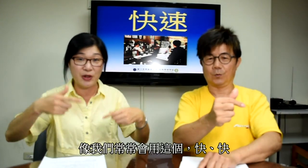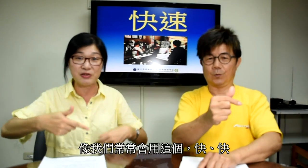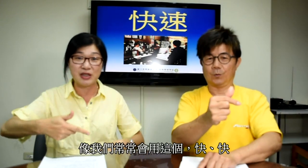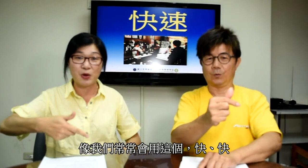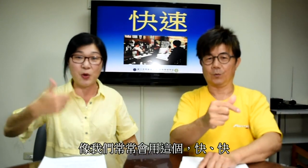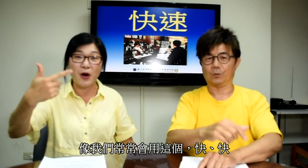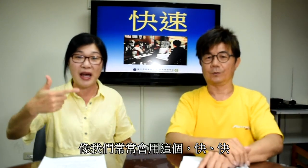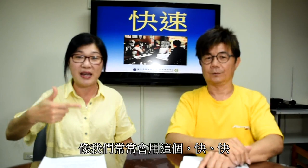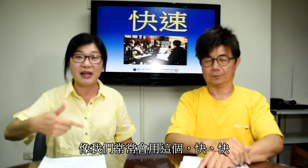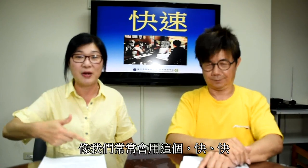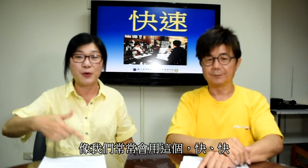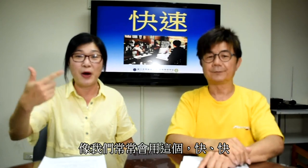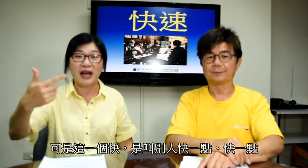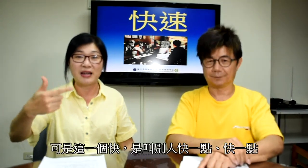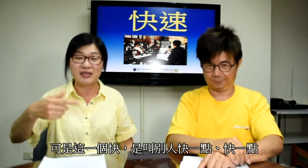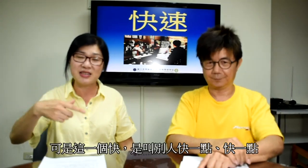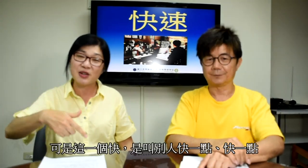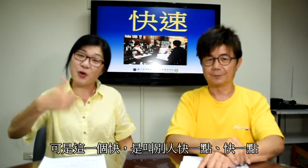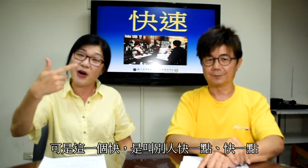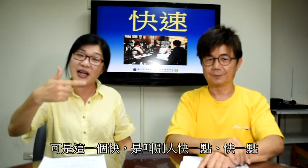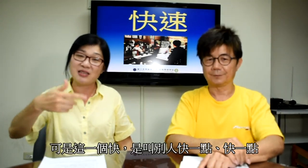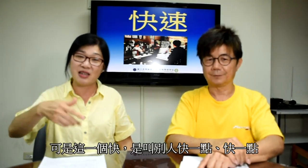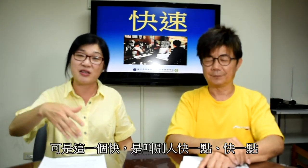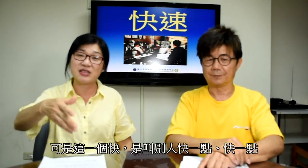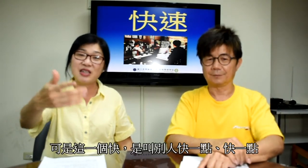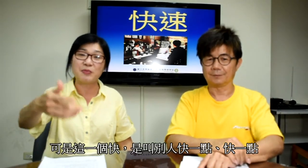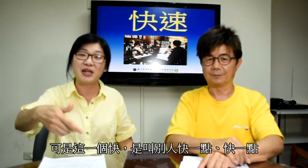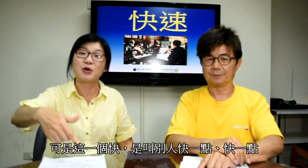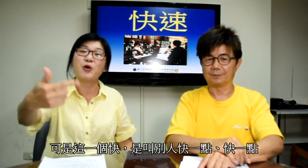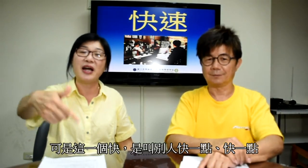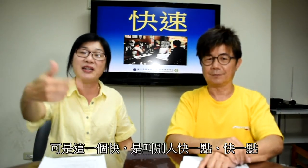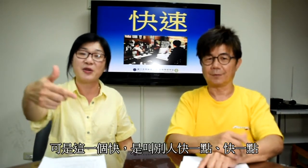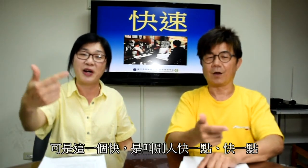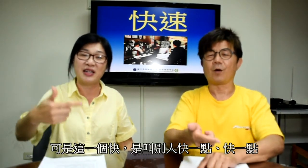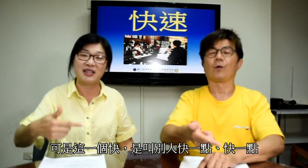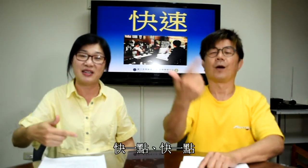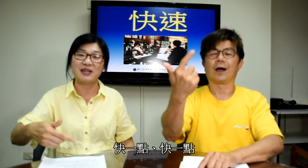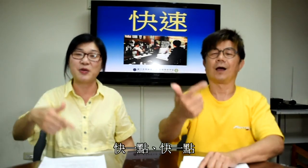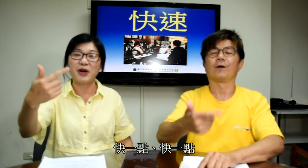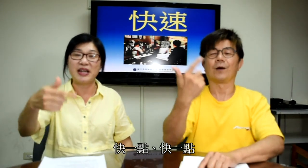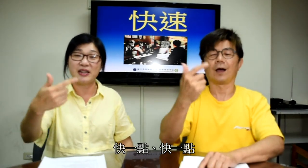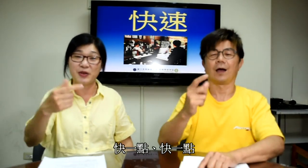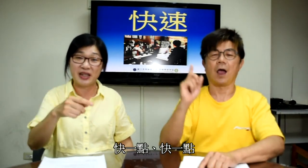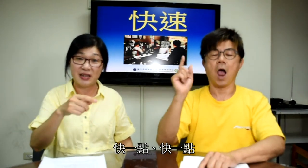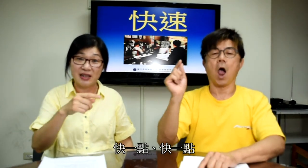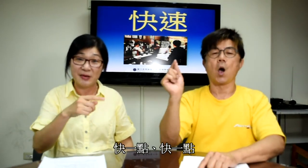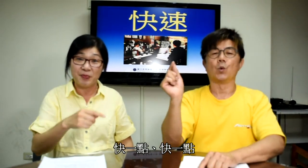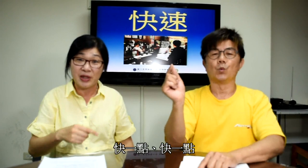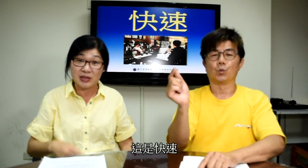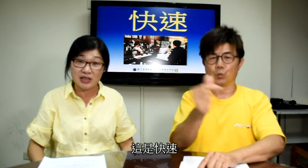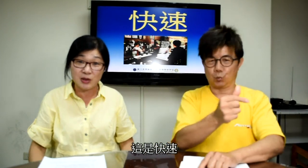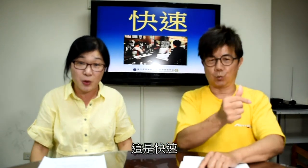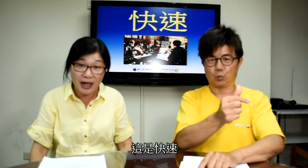这个快快，可是这个快词是叫别人快一点快一点快一点快一点，这是快速